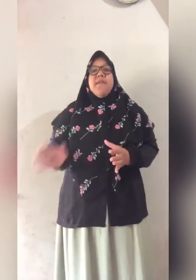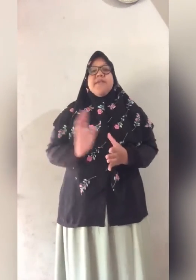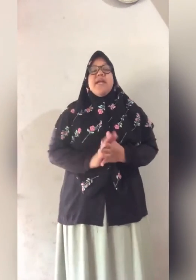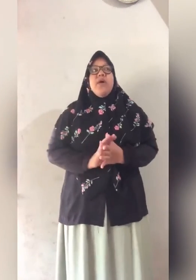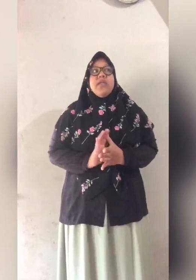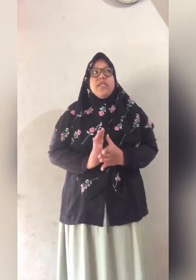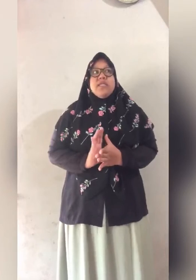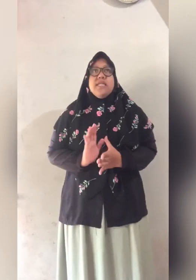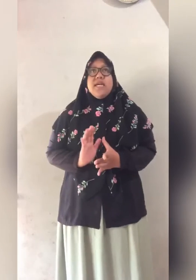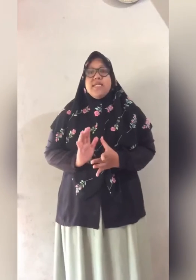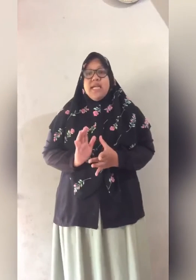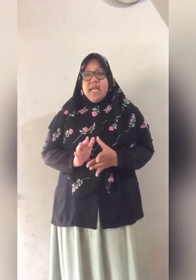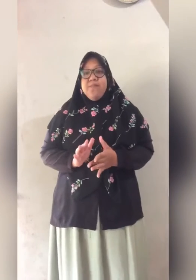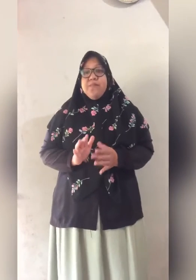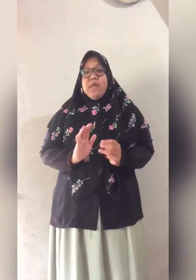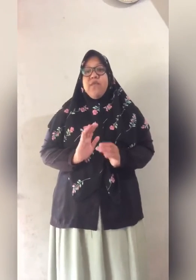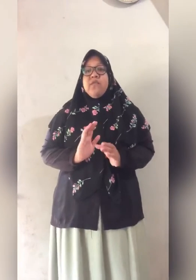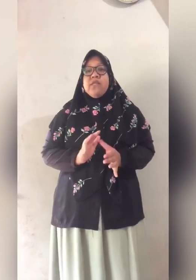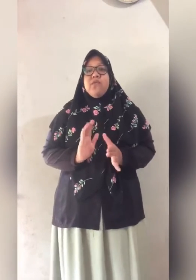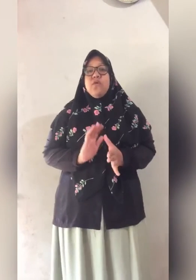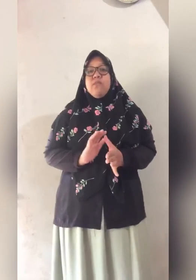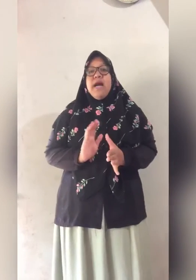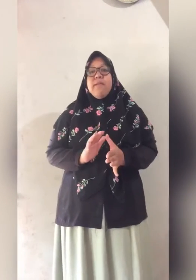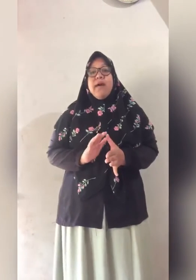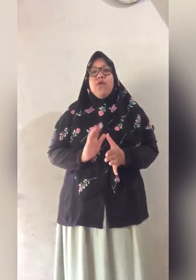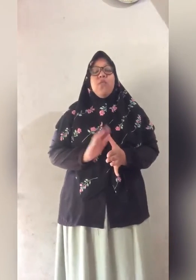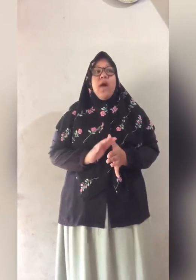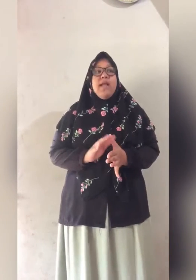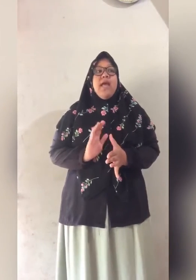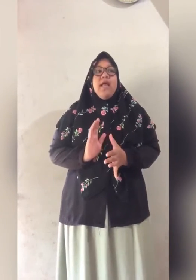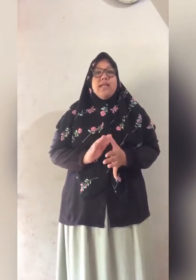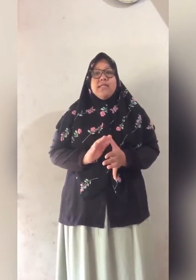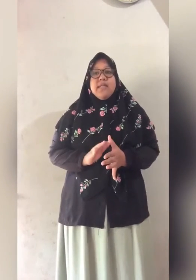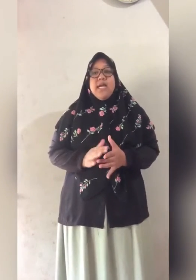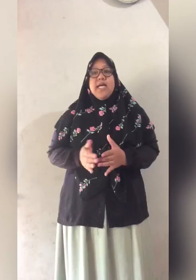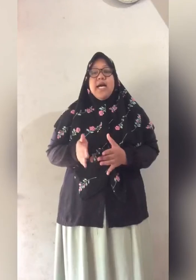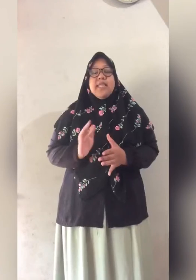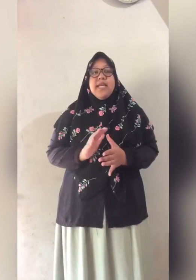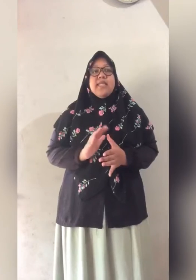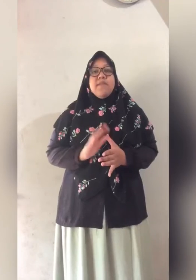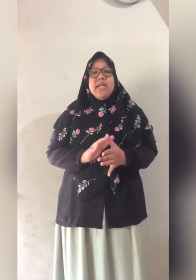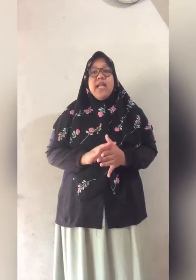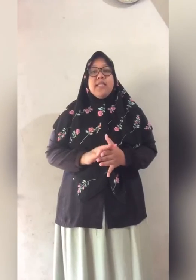Lapisan oksidasi ini berfungsi untuk menghambat hubungan listrik antara terminal